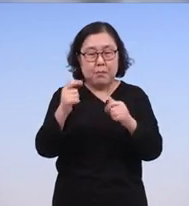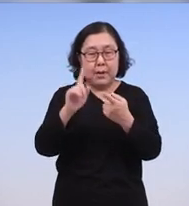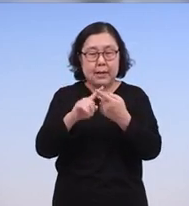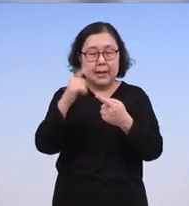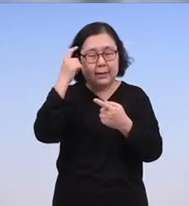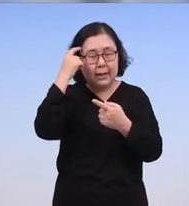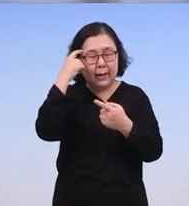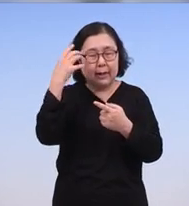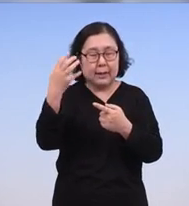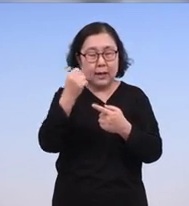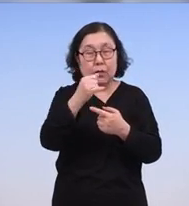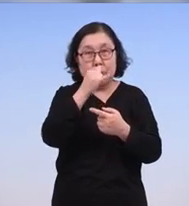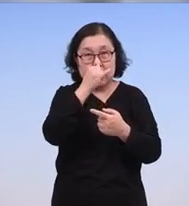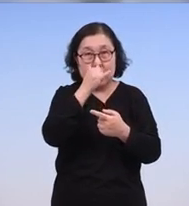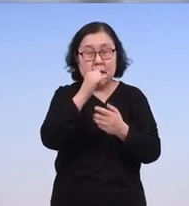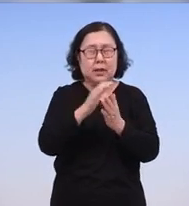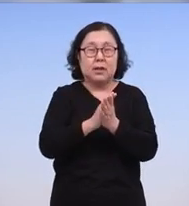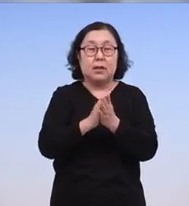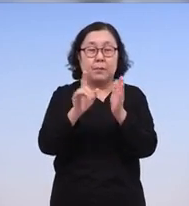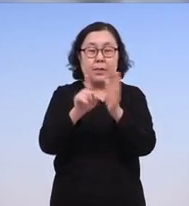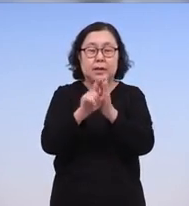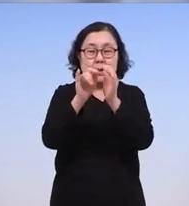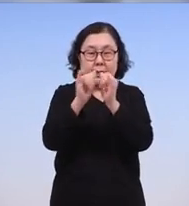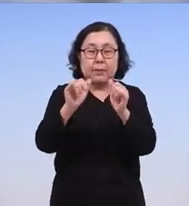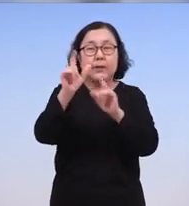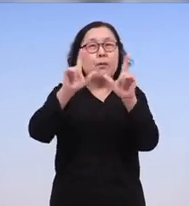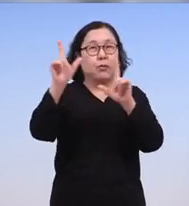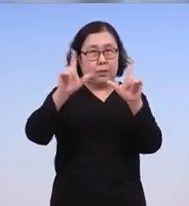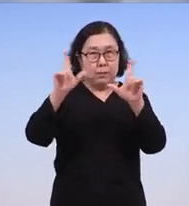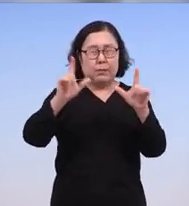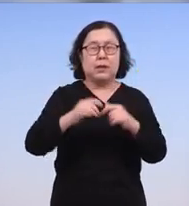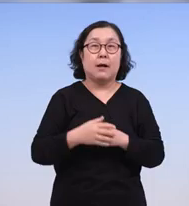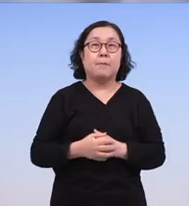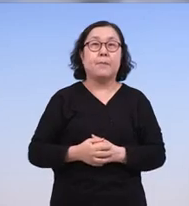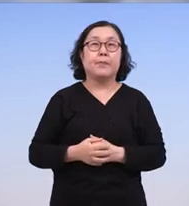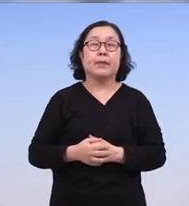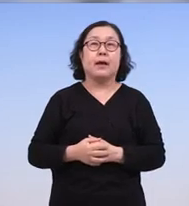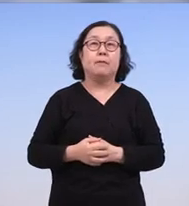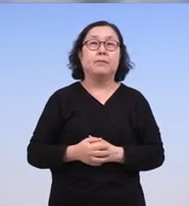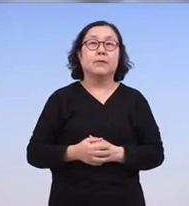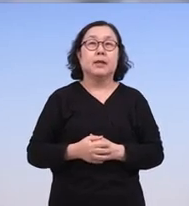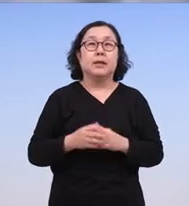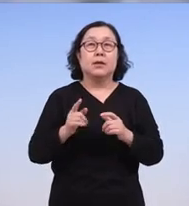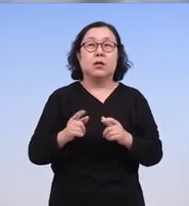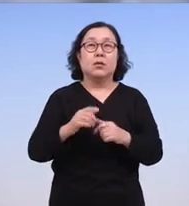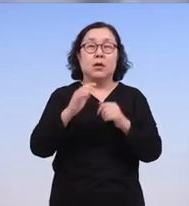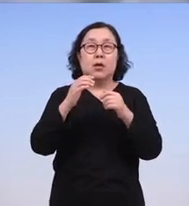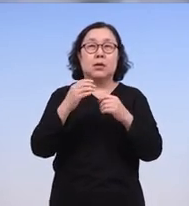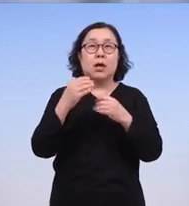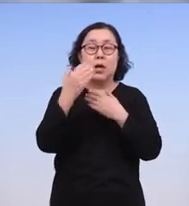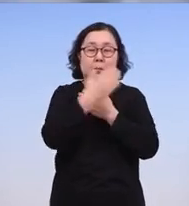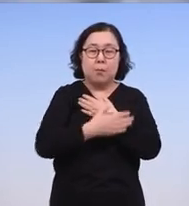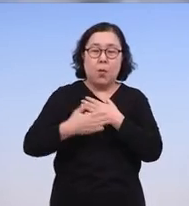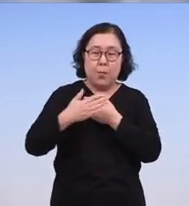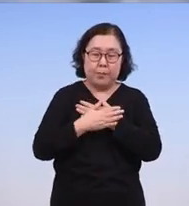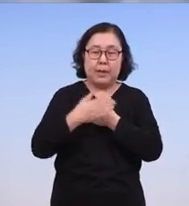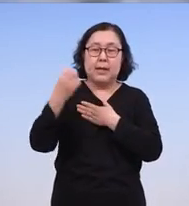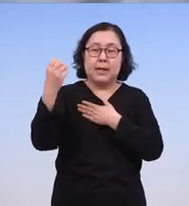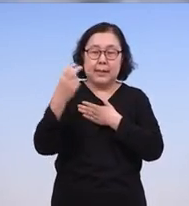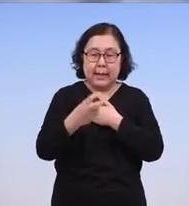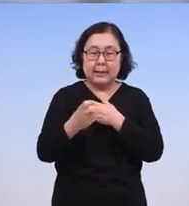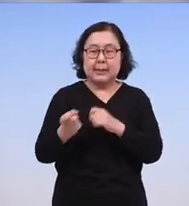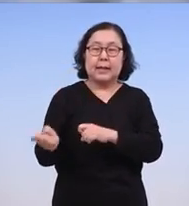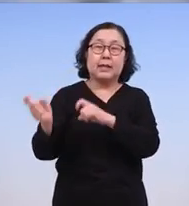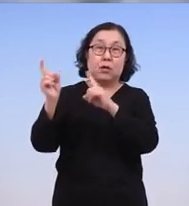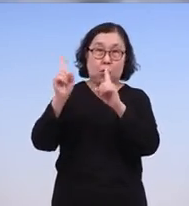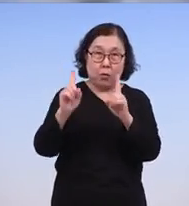있는 사도 바울을 위시한 믿는 사람들의 모습이라는 거 아닙니까? 이게 오늘 다루게 될 몸이 다시